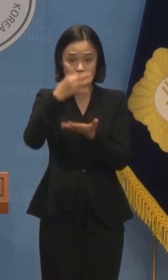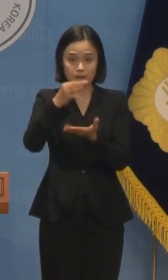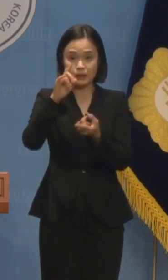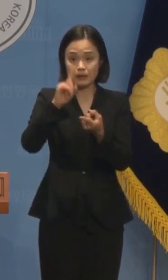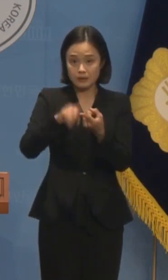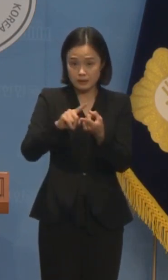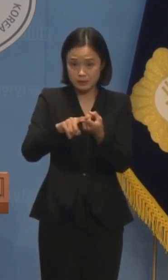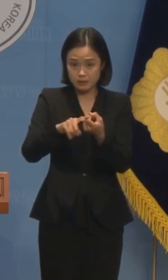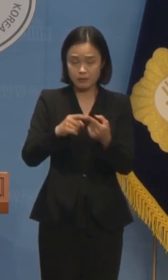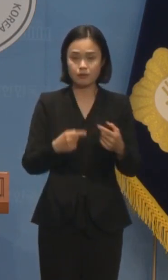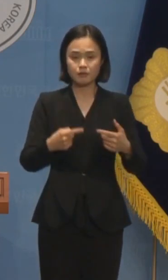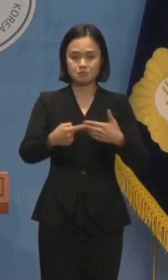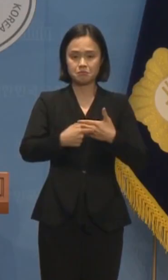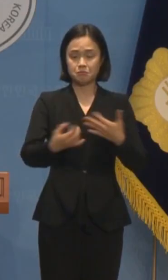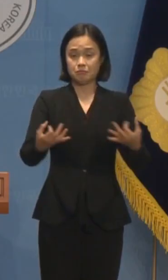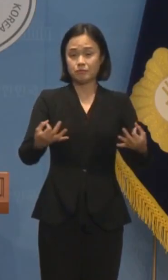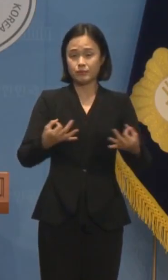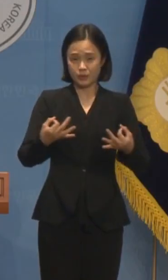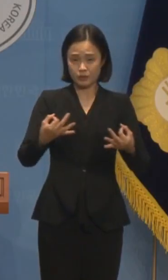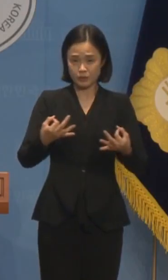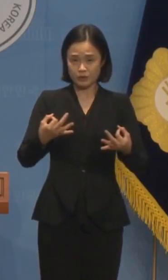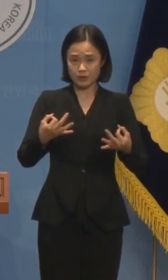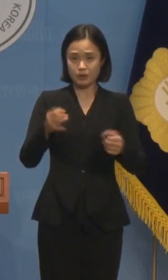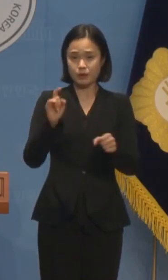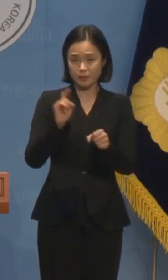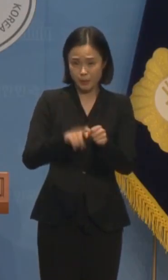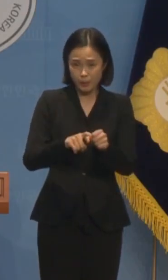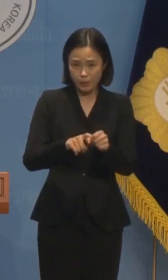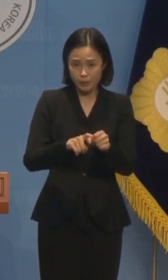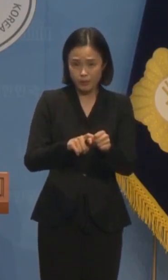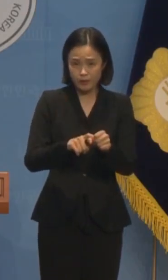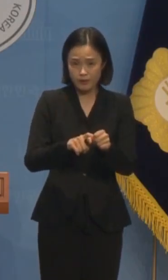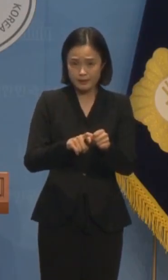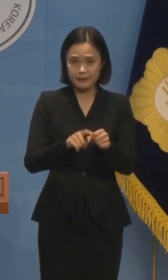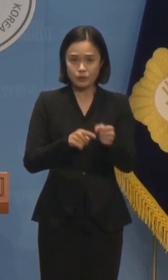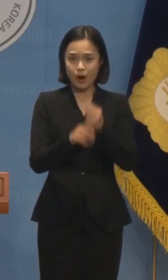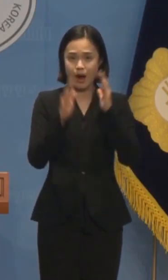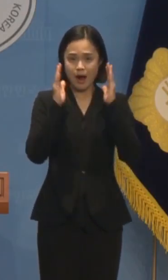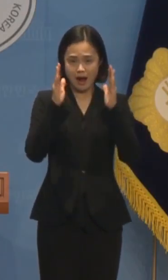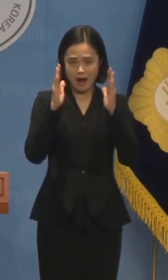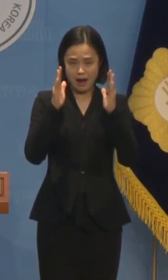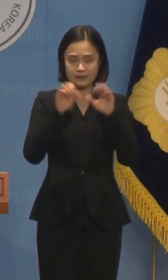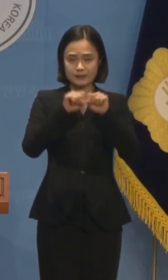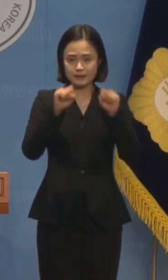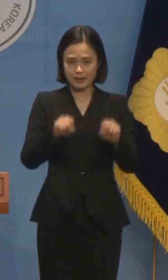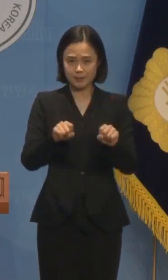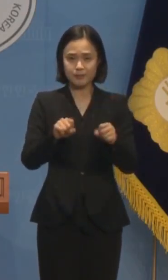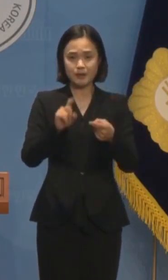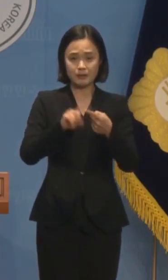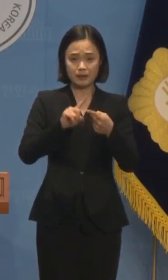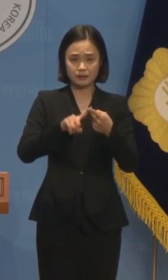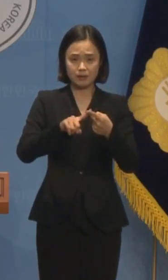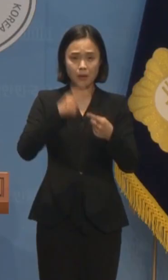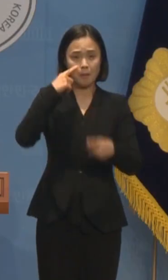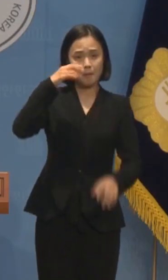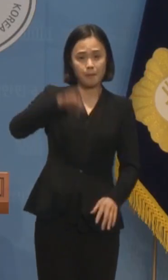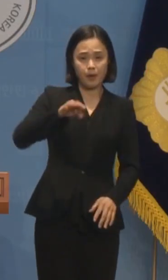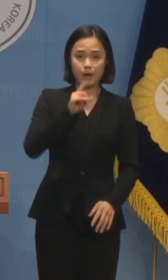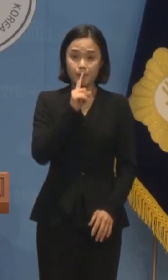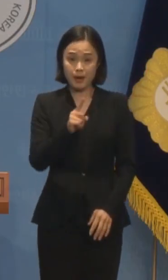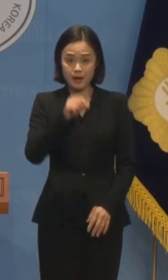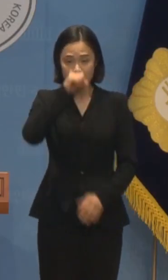보여주기식 쇼, 이권 카르텔이라며 폄하하고 과학기술 R&D 예산